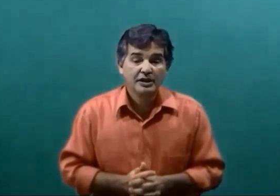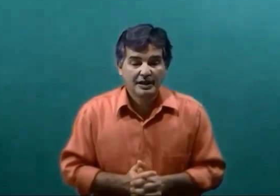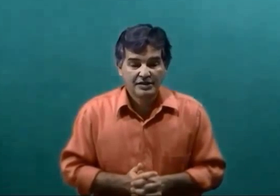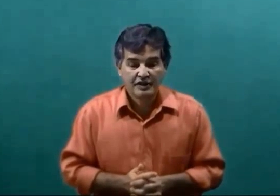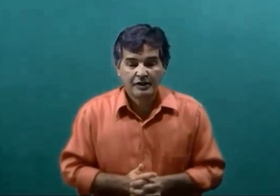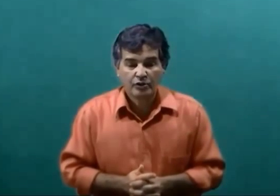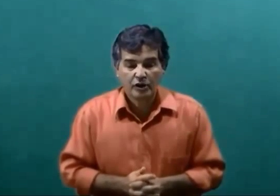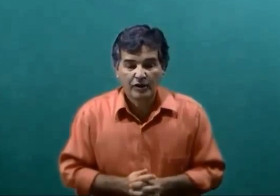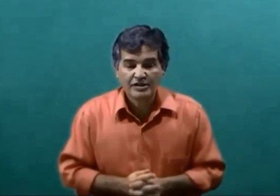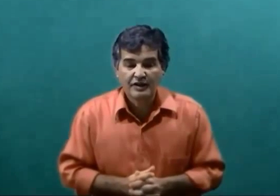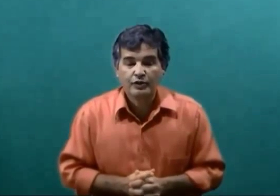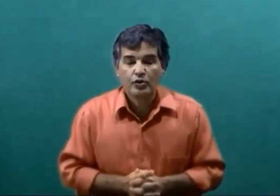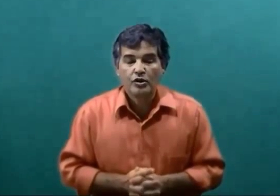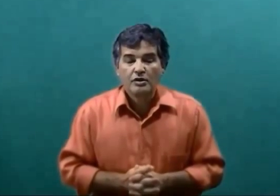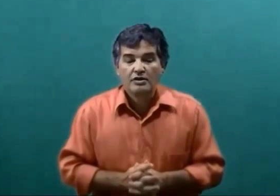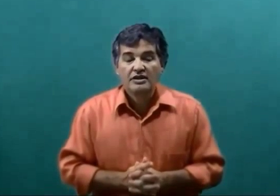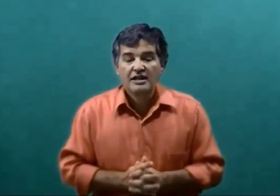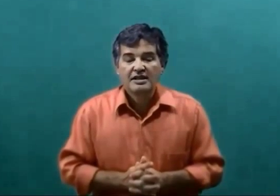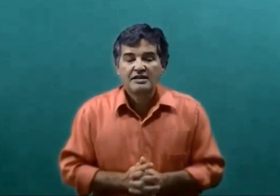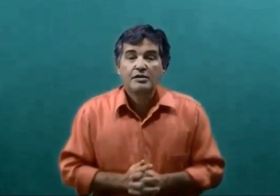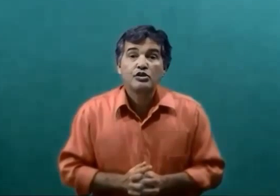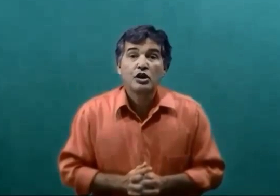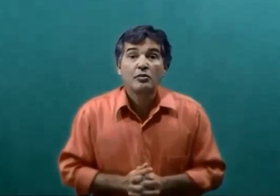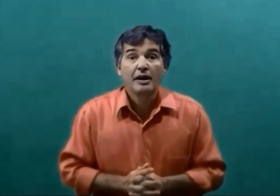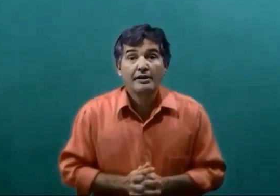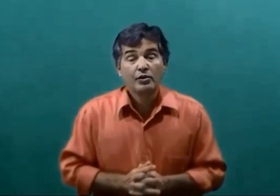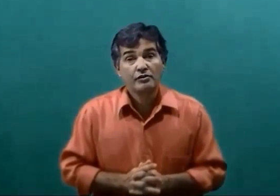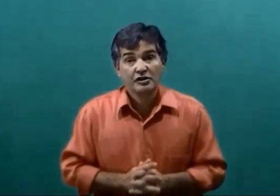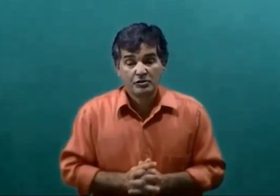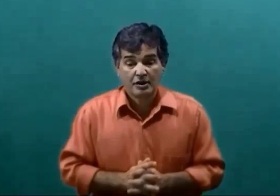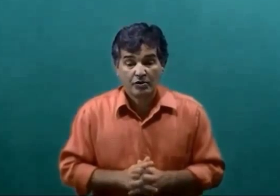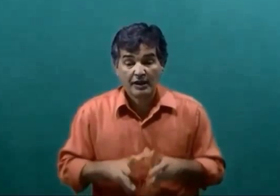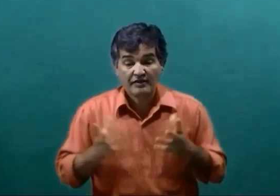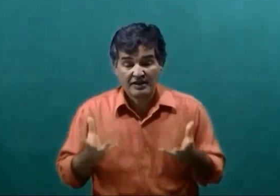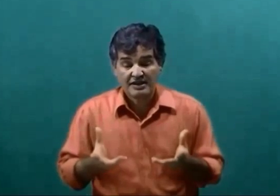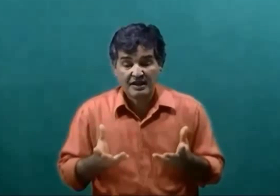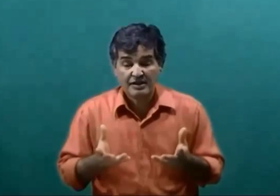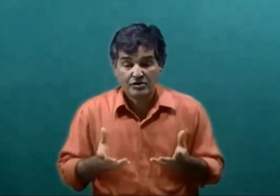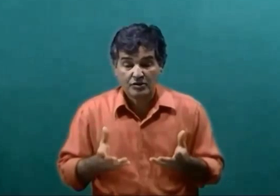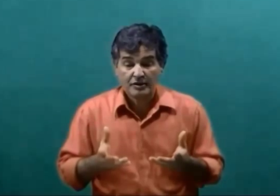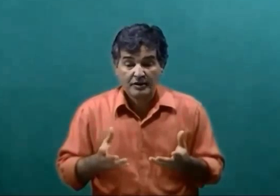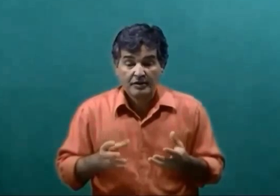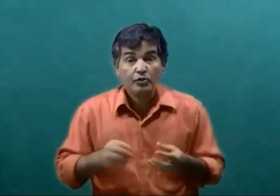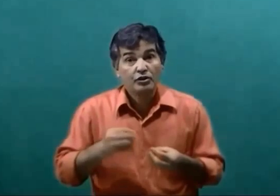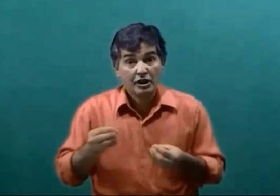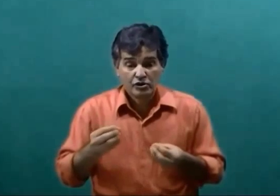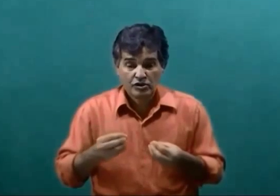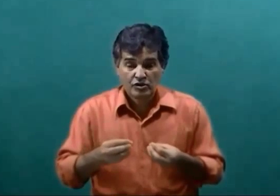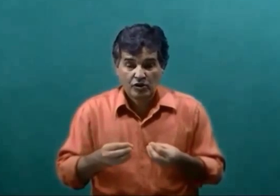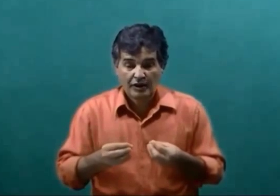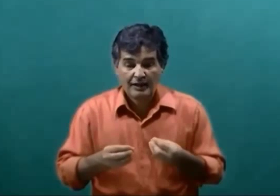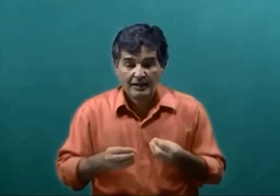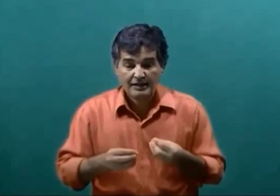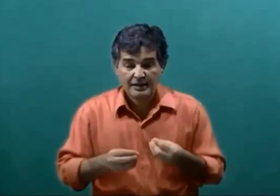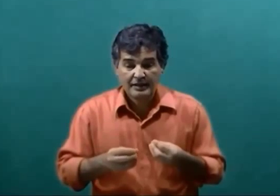de classificador é o classificador de descrição geométrico-visual. O que é que vem a ser isso? No texto se localiza